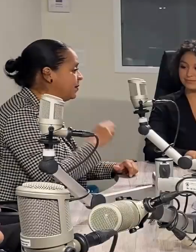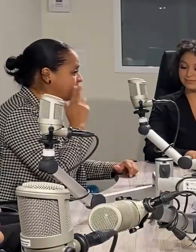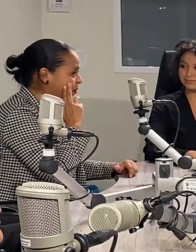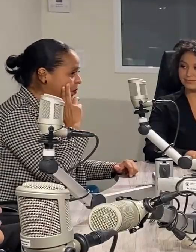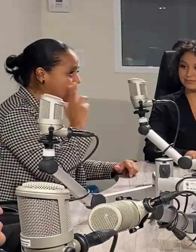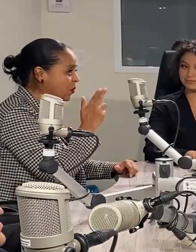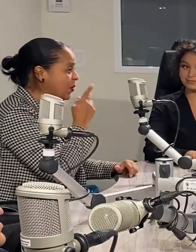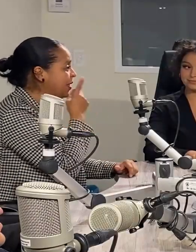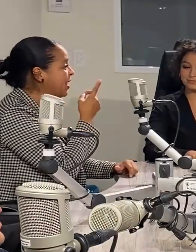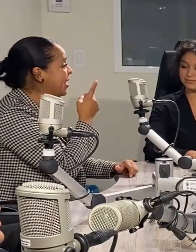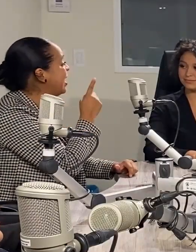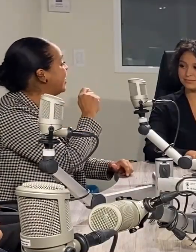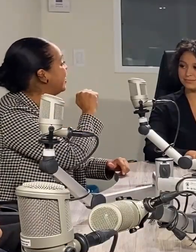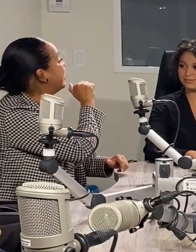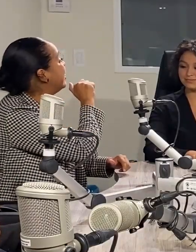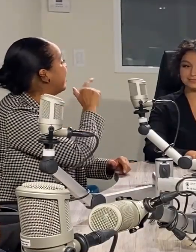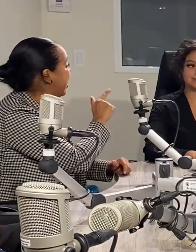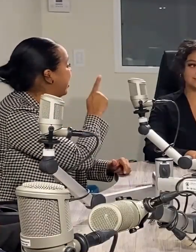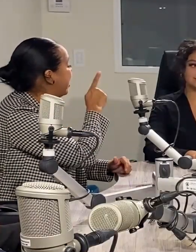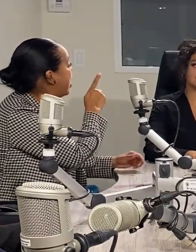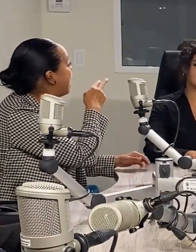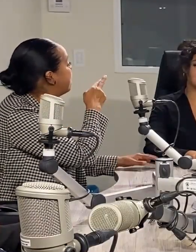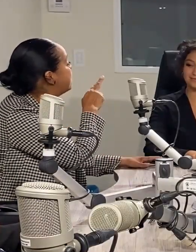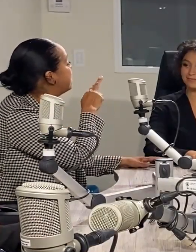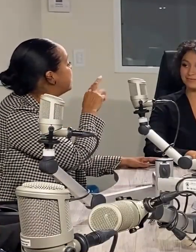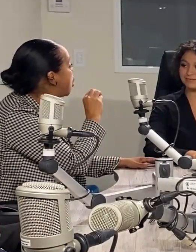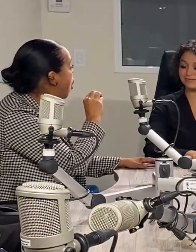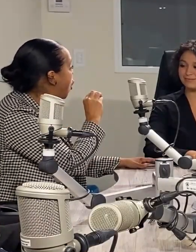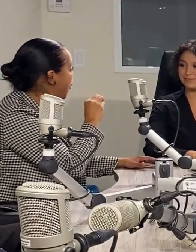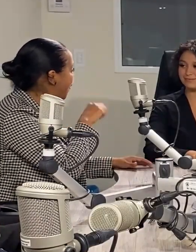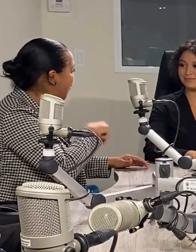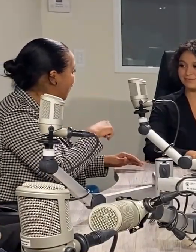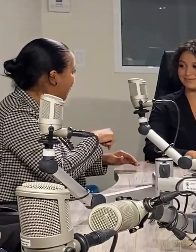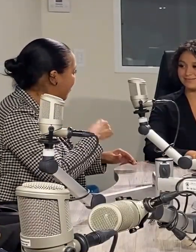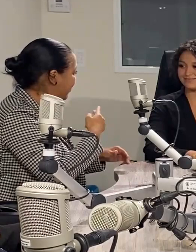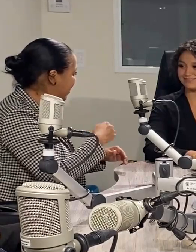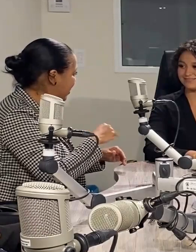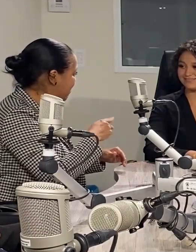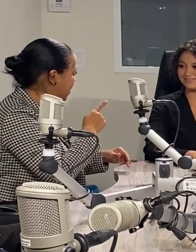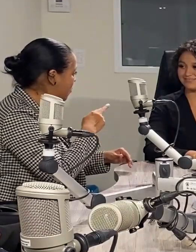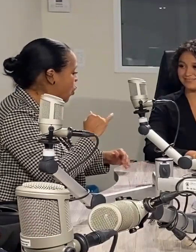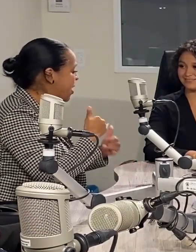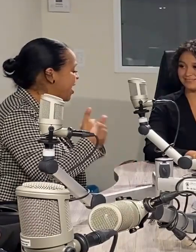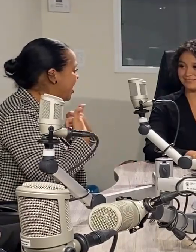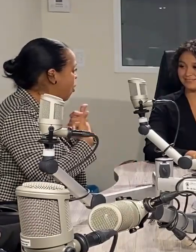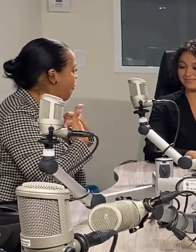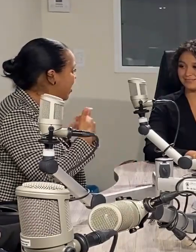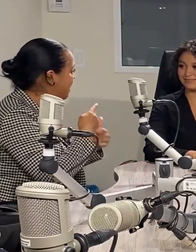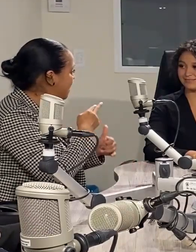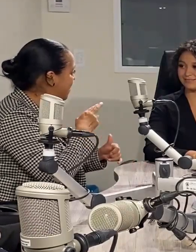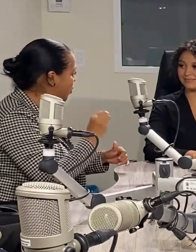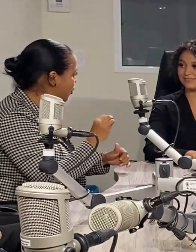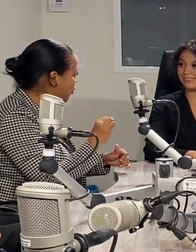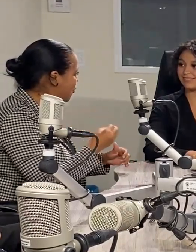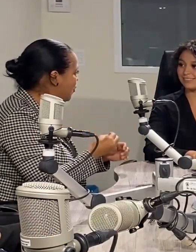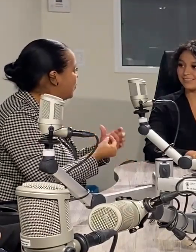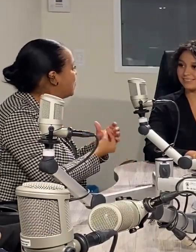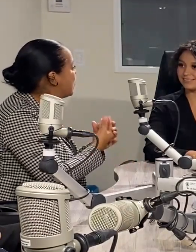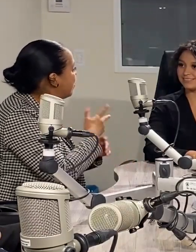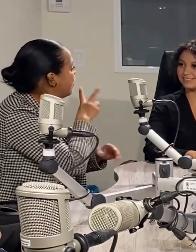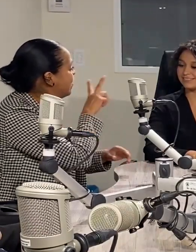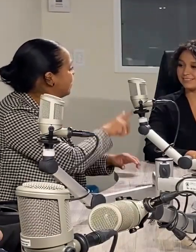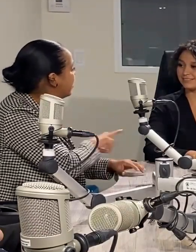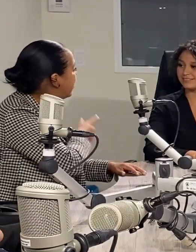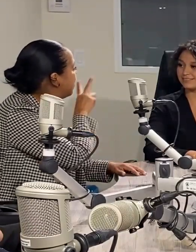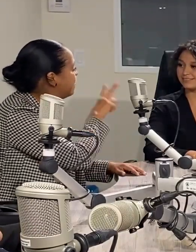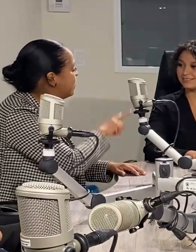Hola, ¿qué tal amigos de Generación Pro? ¿Cómo están? Ya tenemos un programa nuevo de esta emisión tan esperada. Ya saben que tenemos programa nuevo los